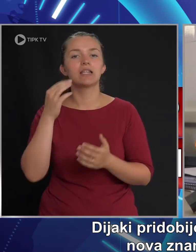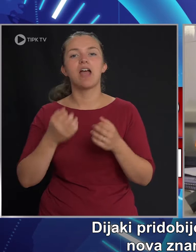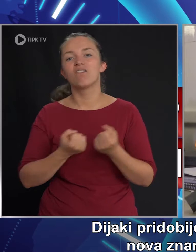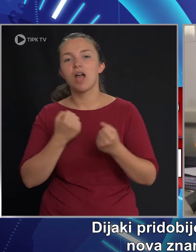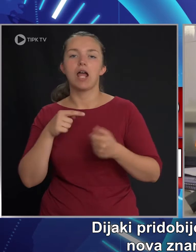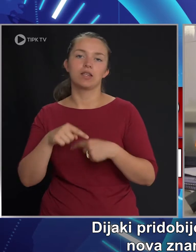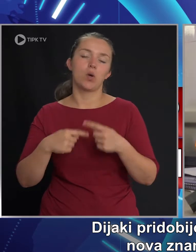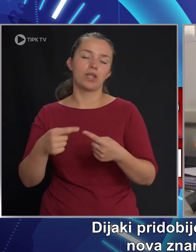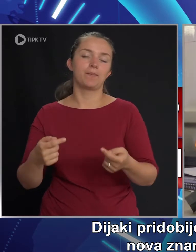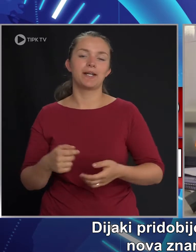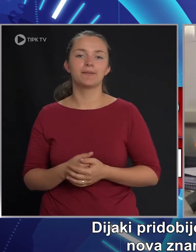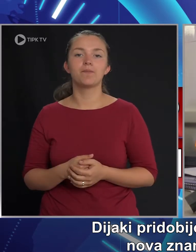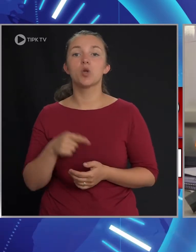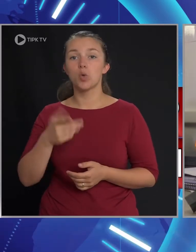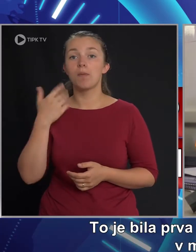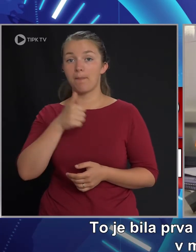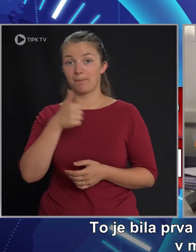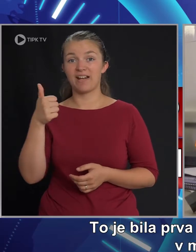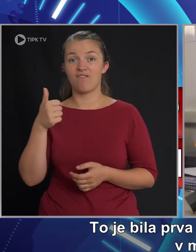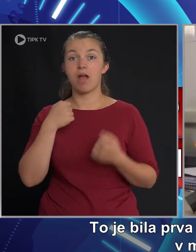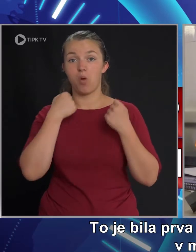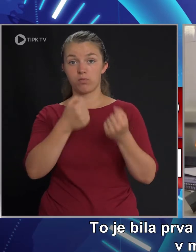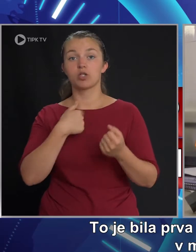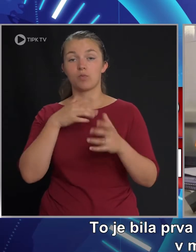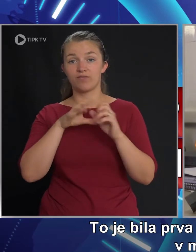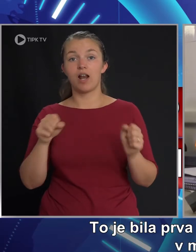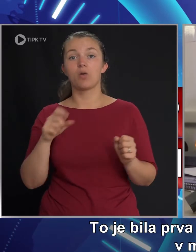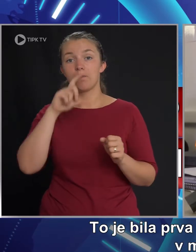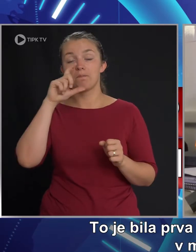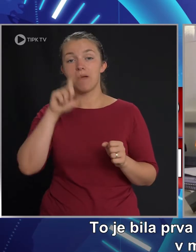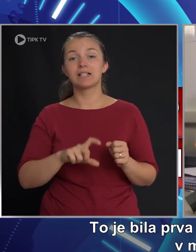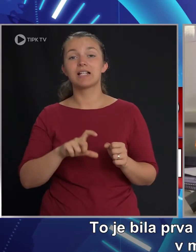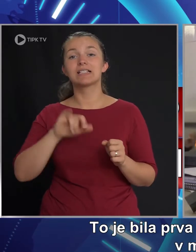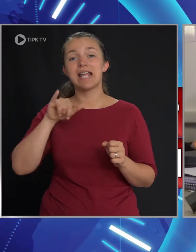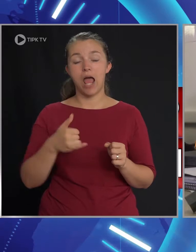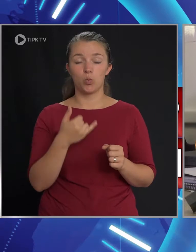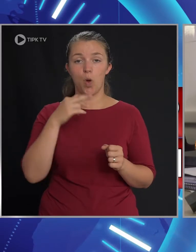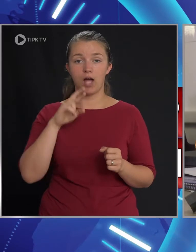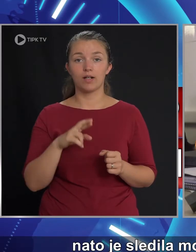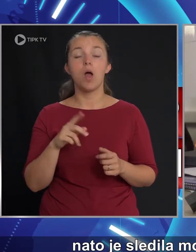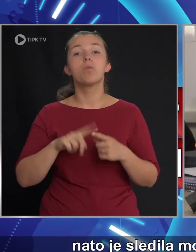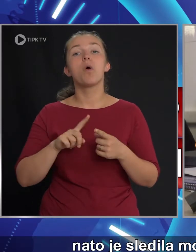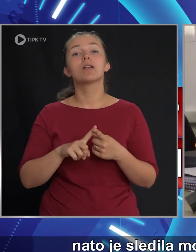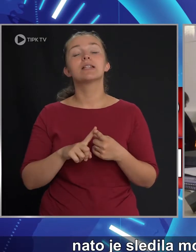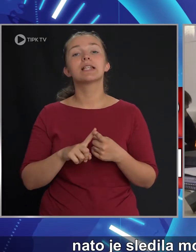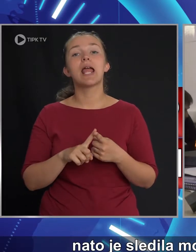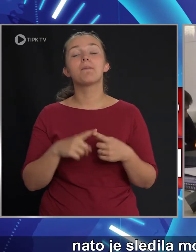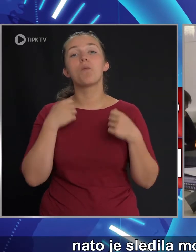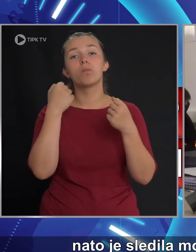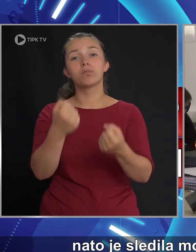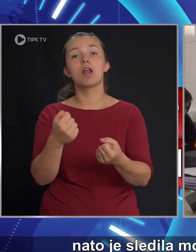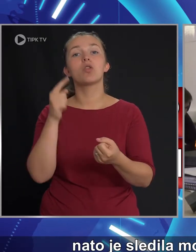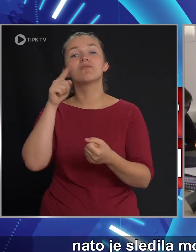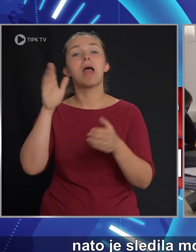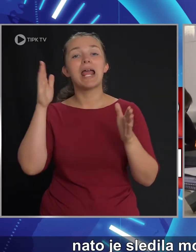nova znanja, vaje in tako naprej. To je bila prva mobilnost, ki smo jo izvedli v mesecu januarju. Na to je sledila